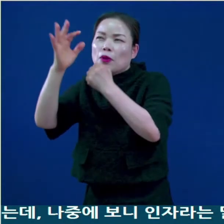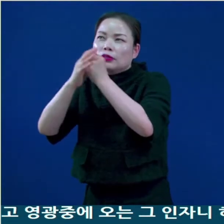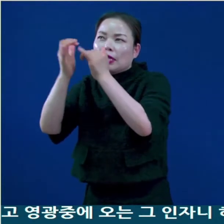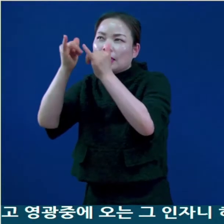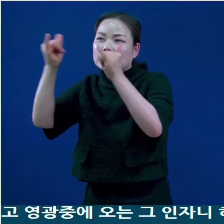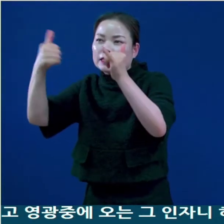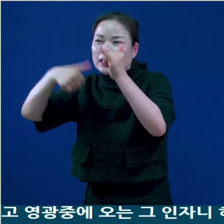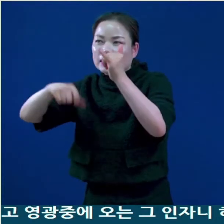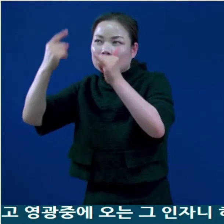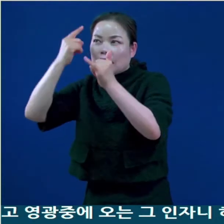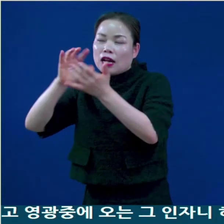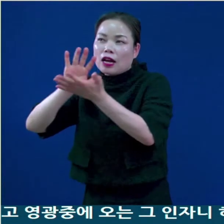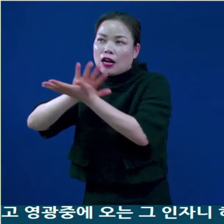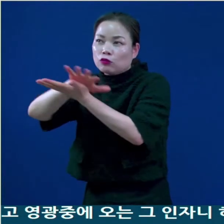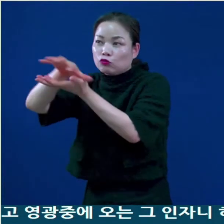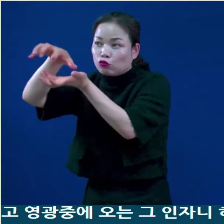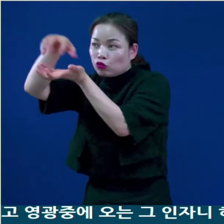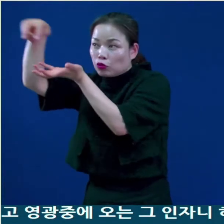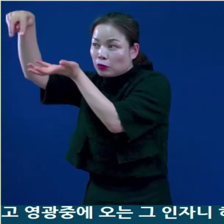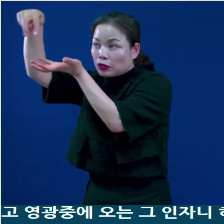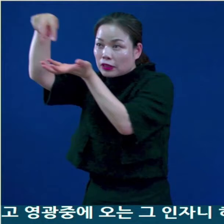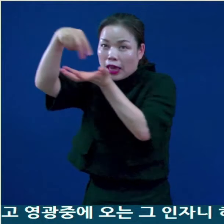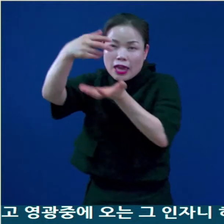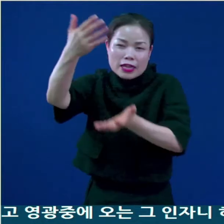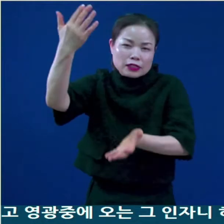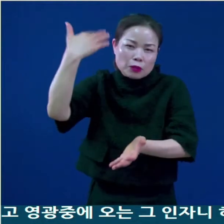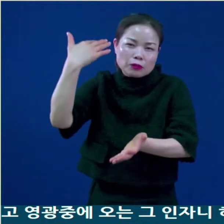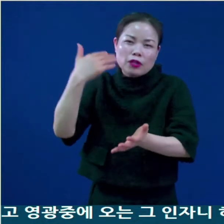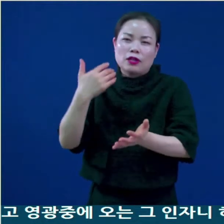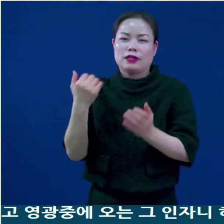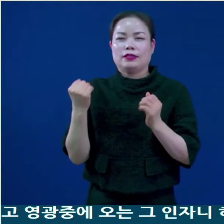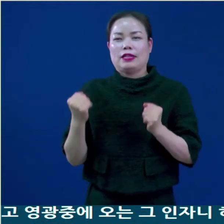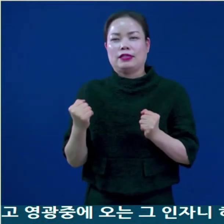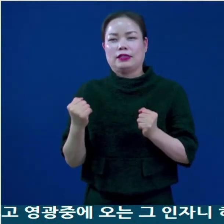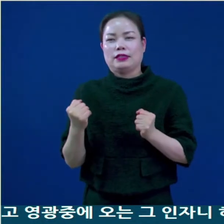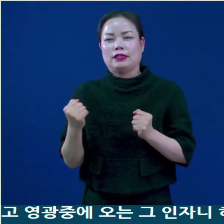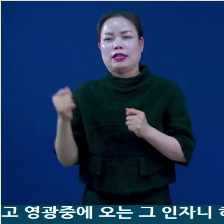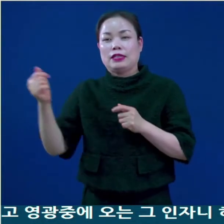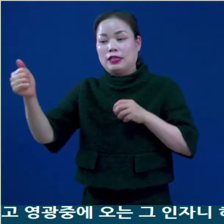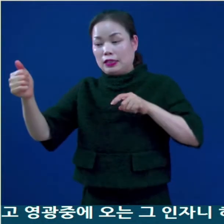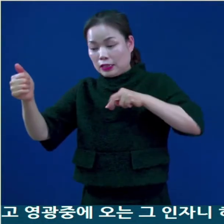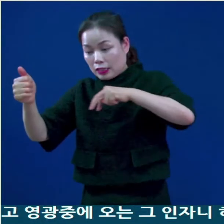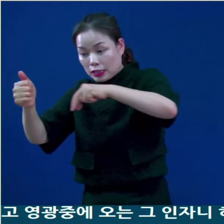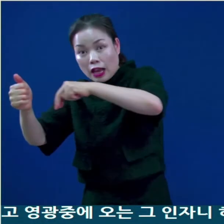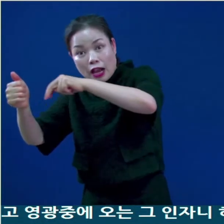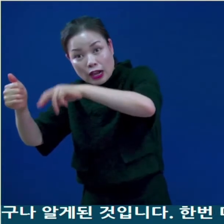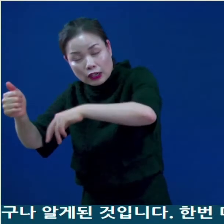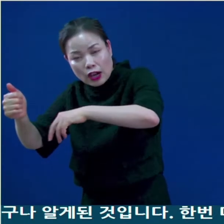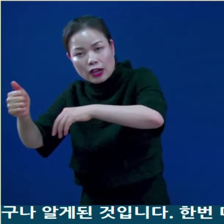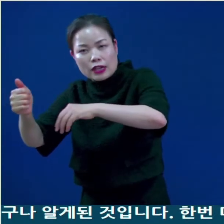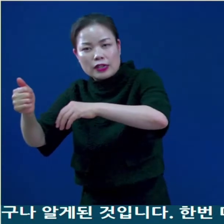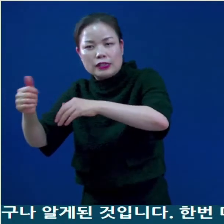하늘 구름을 타고 와서 옛적부터 항상 계신 이에게 나아가 그 앞으로